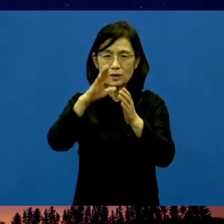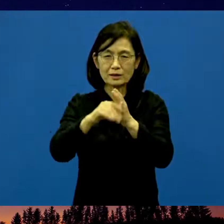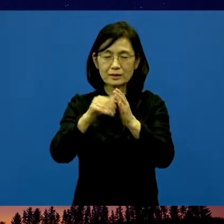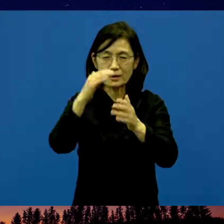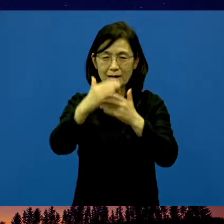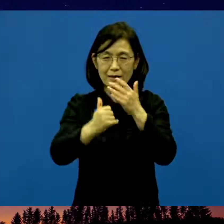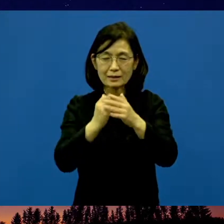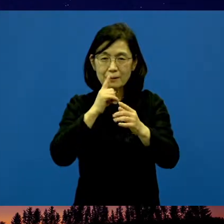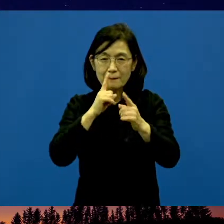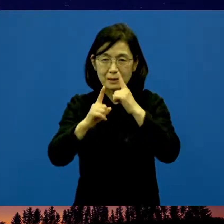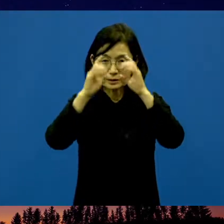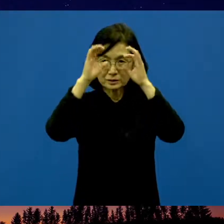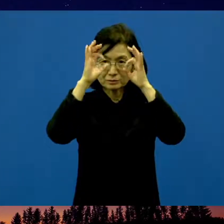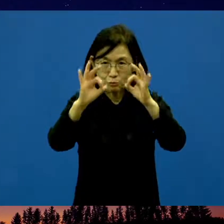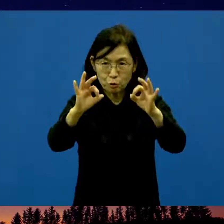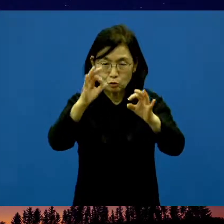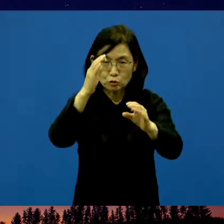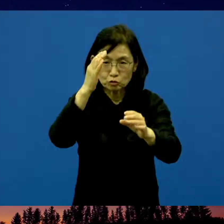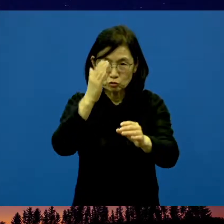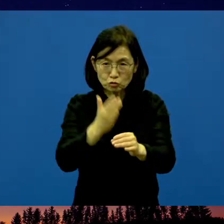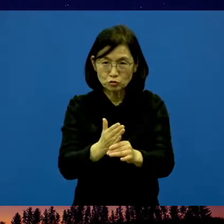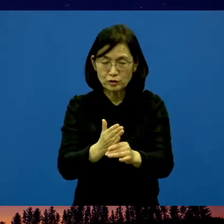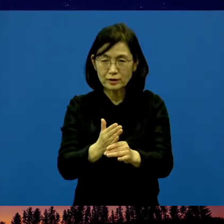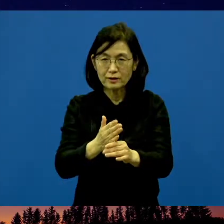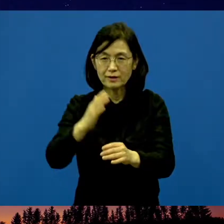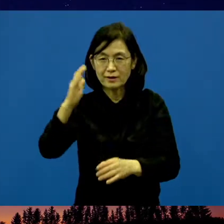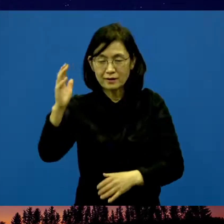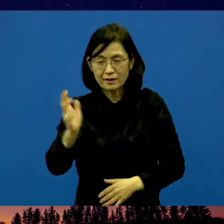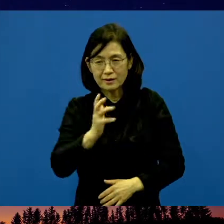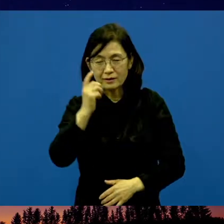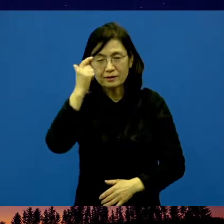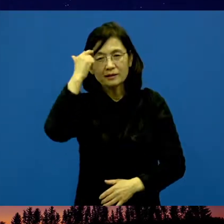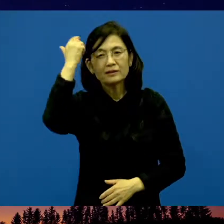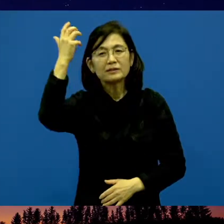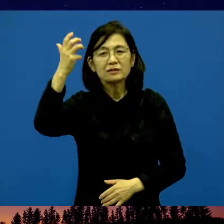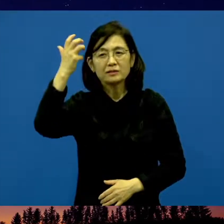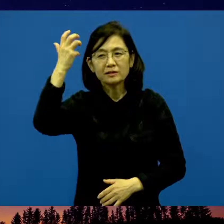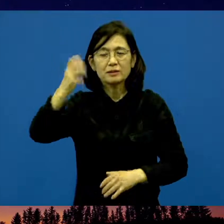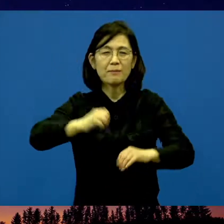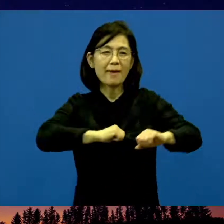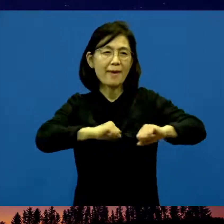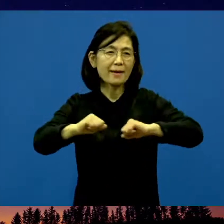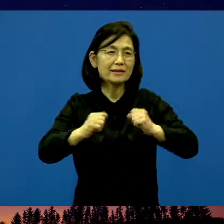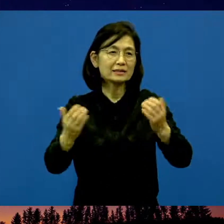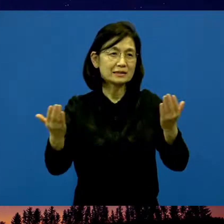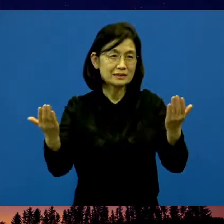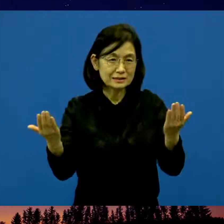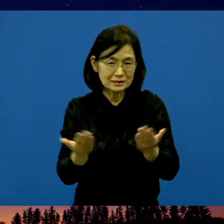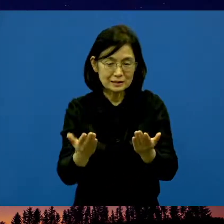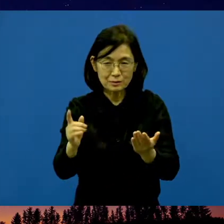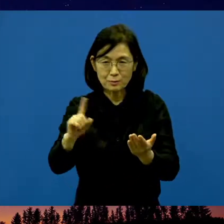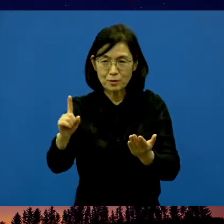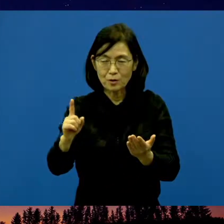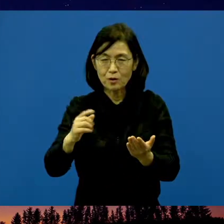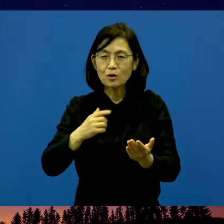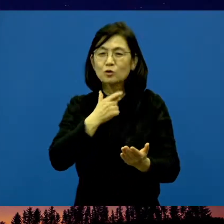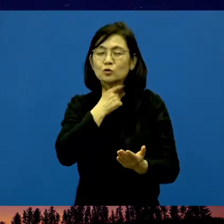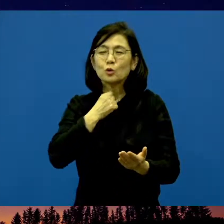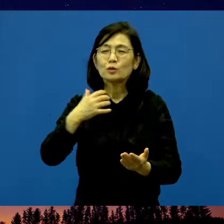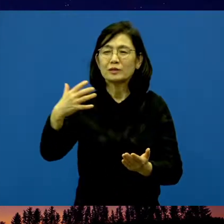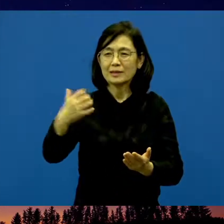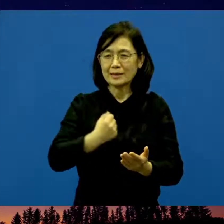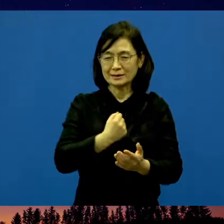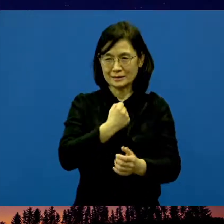모든 영역 가운데 성령이 하시는 일은 너희 안에 소원을 두고 소원을 불어 넣으셔서